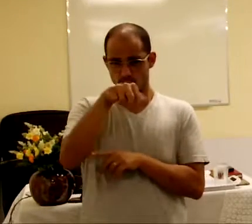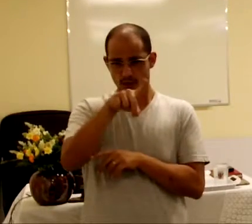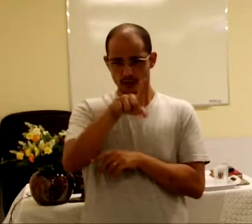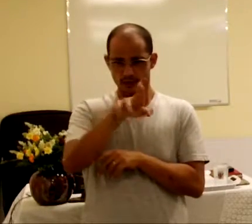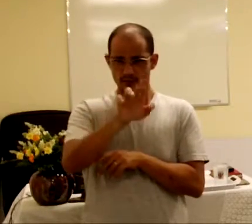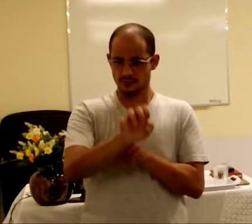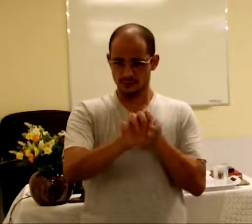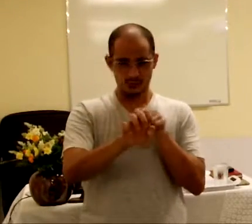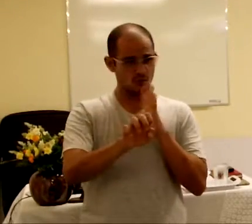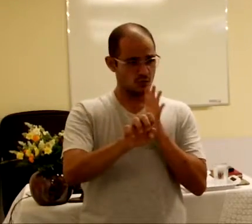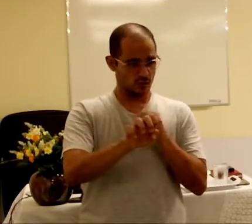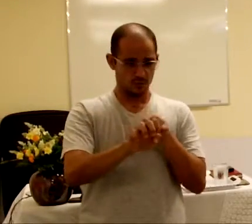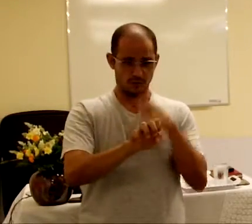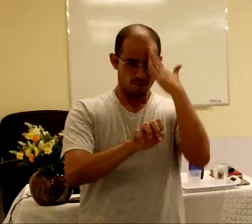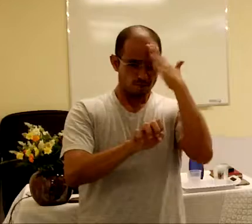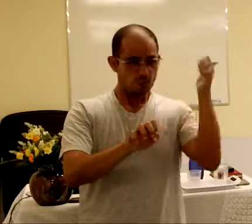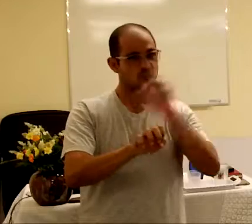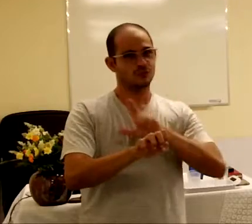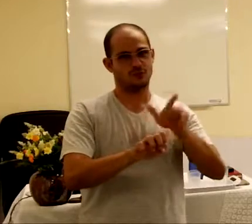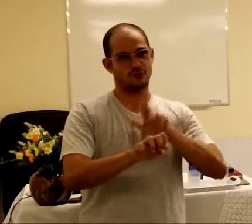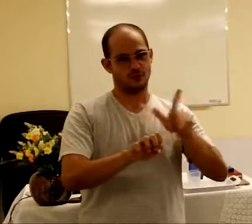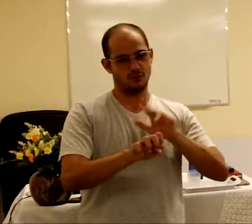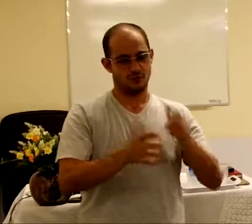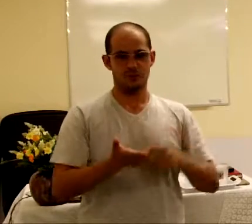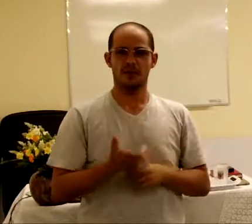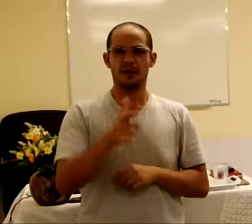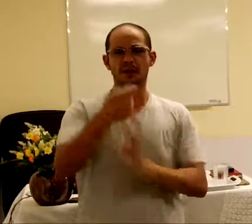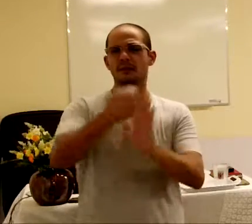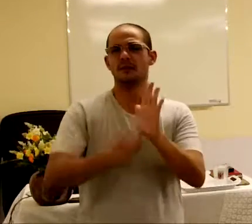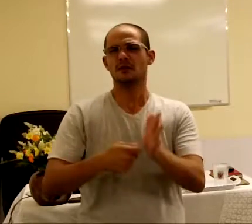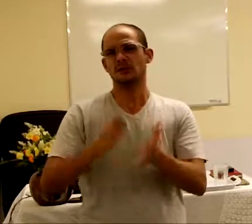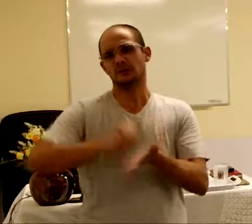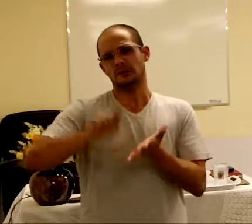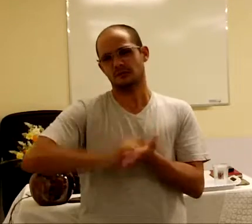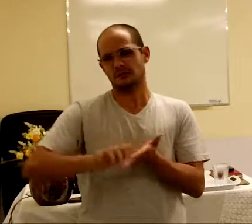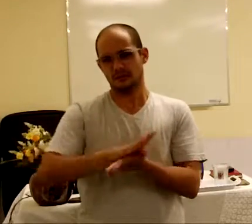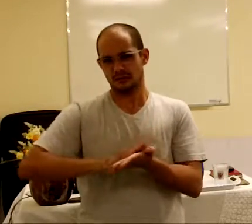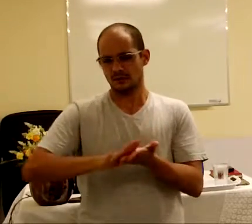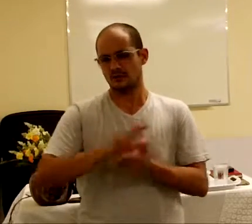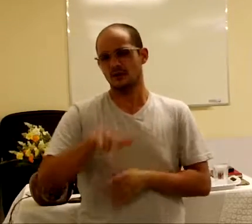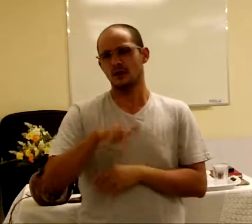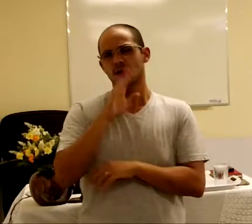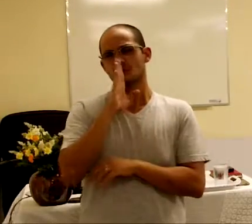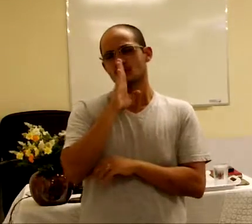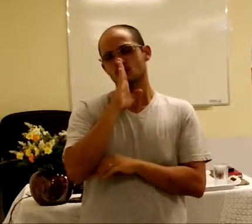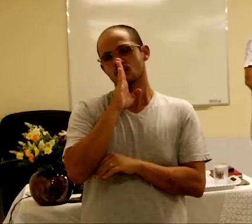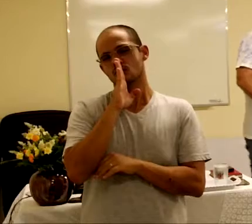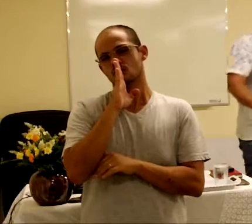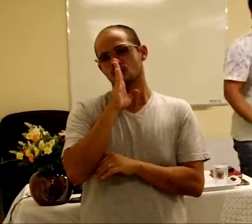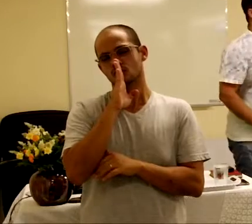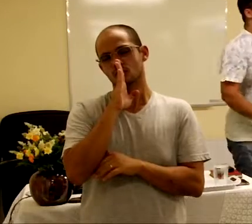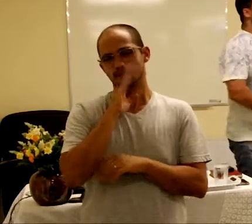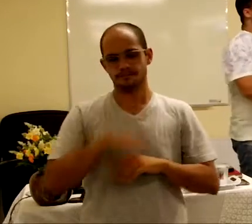muito famoso. Porque André não é muito famoso, porque André não deixou texto, não escreveu. É discretíssimo, André.